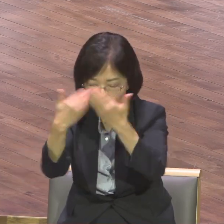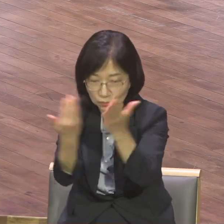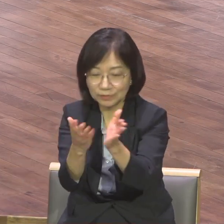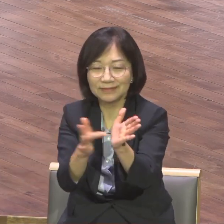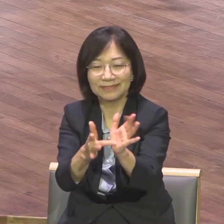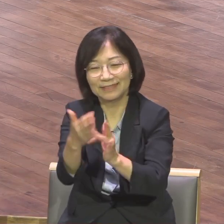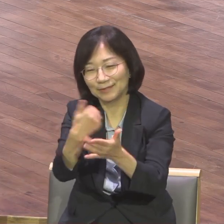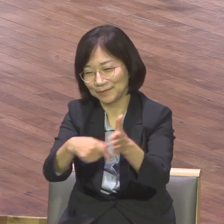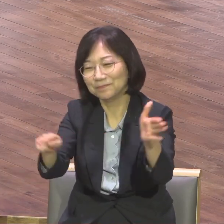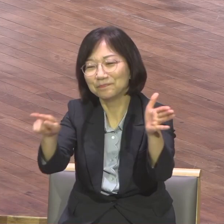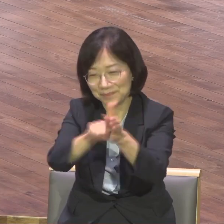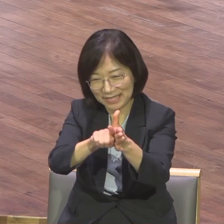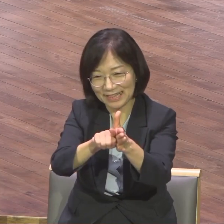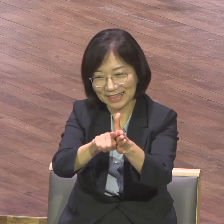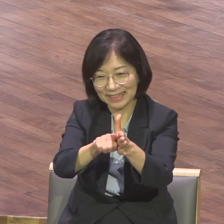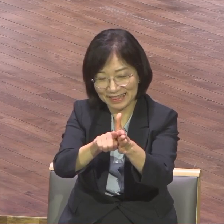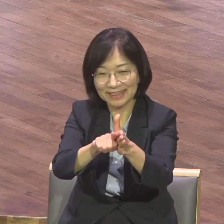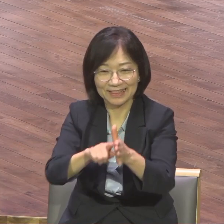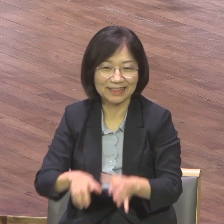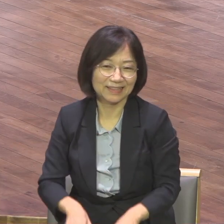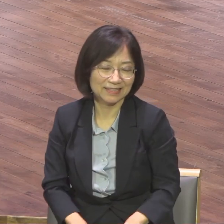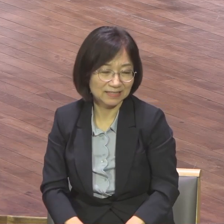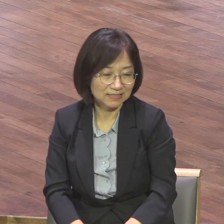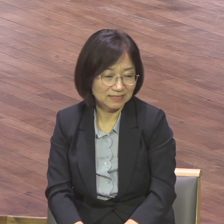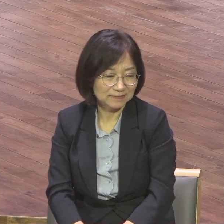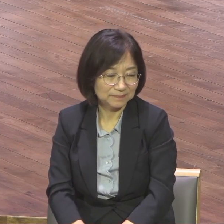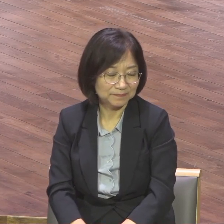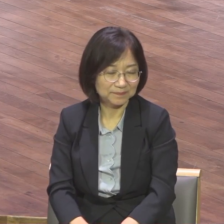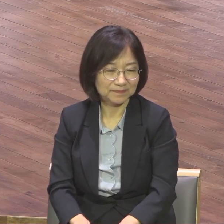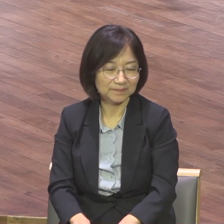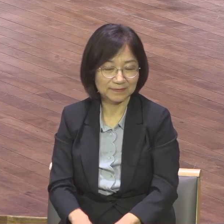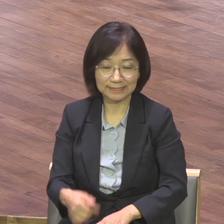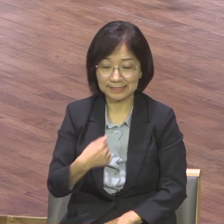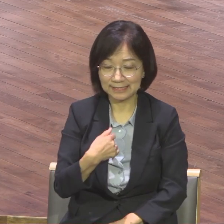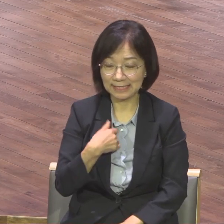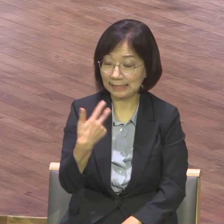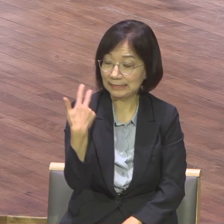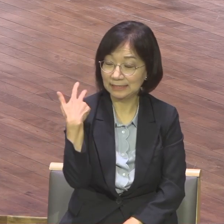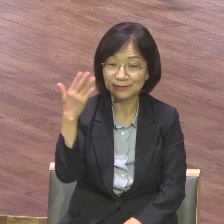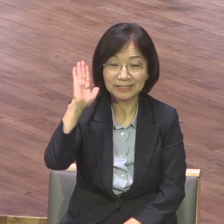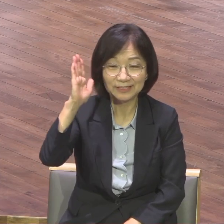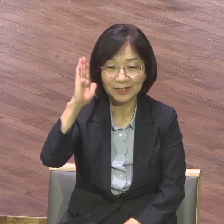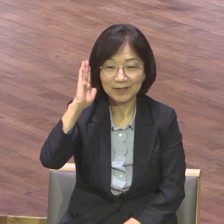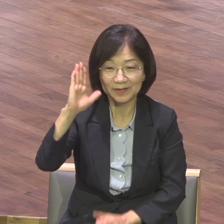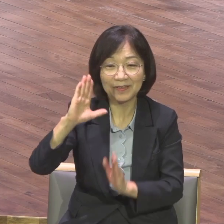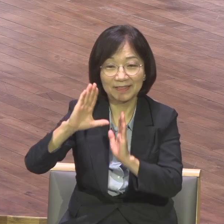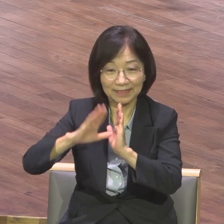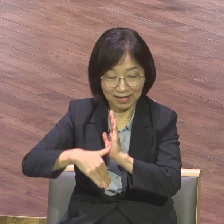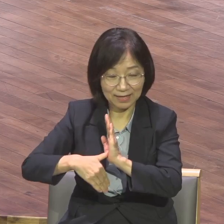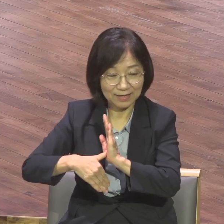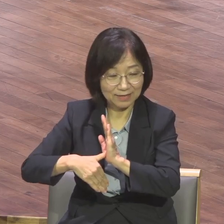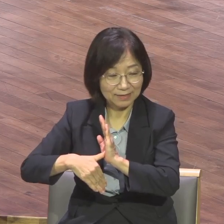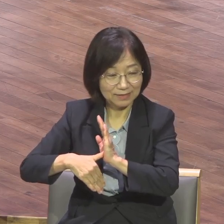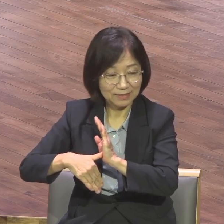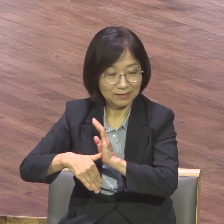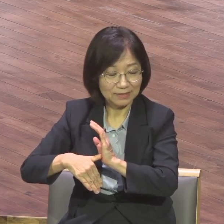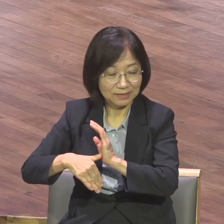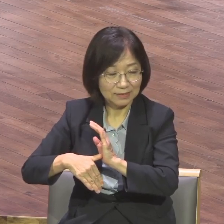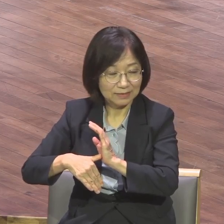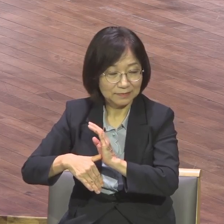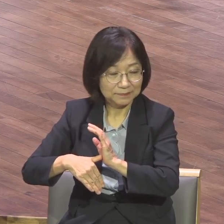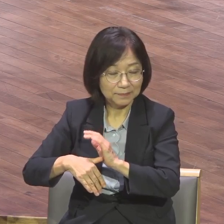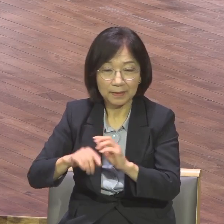캠프를 가보면 이 말씀이 더 살적으로 다가오죠. 제가 지난주에 설교를 통해 말씀드렸습니다. 앞으로 교회적으로 다양한